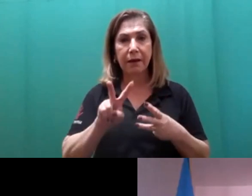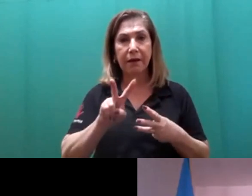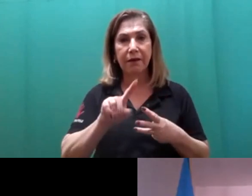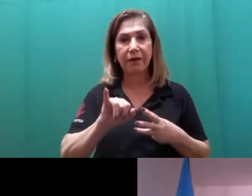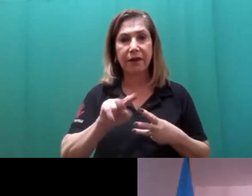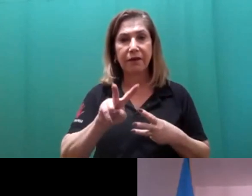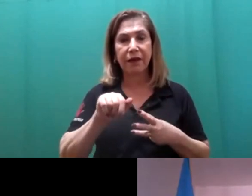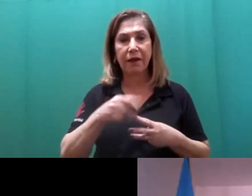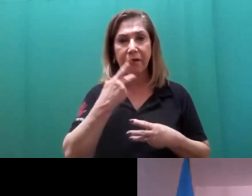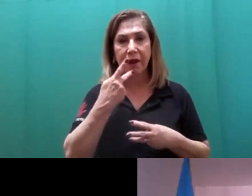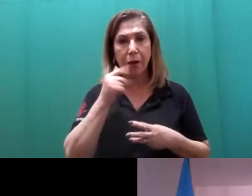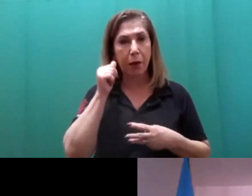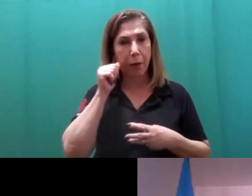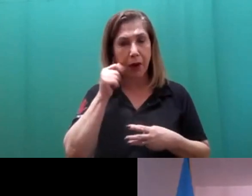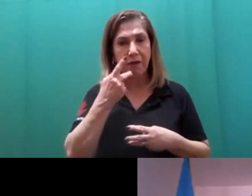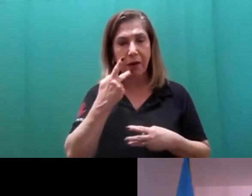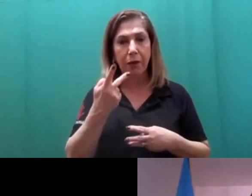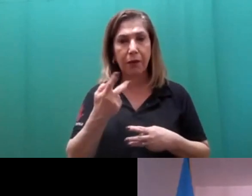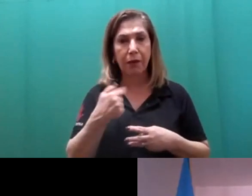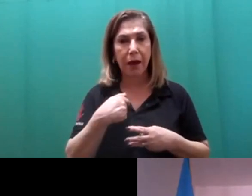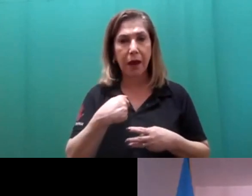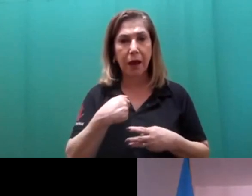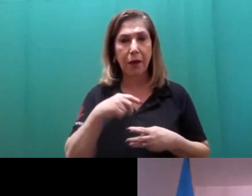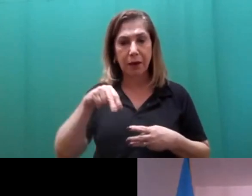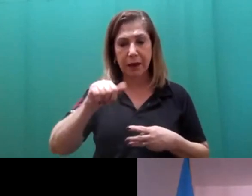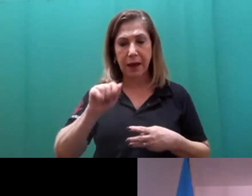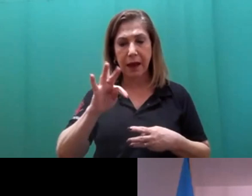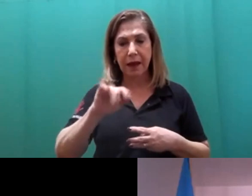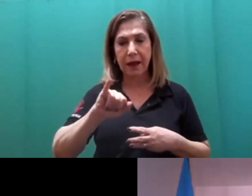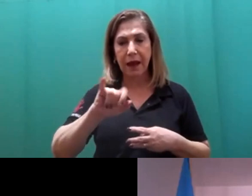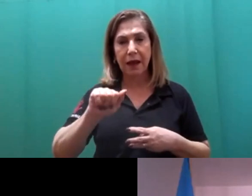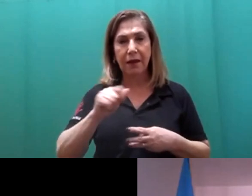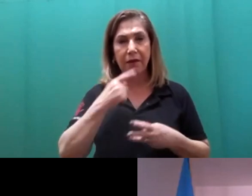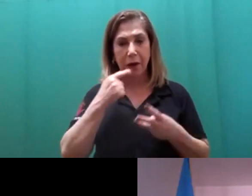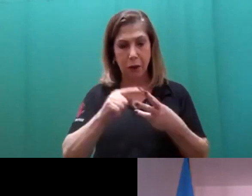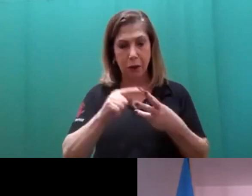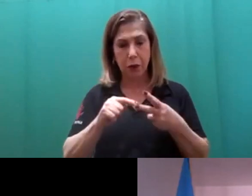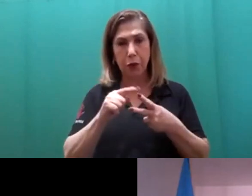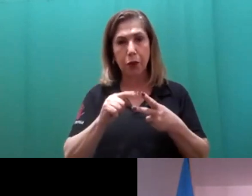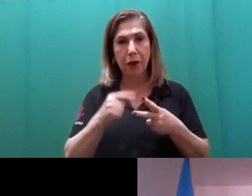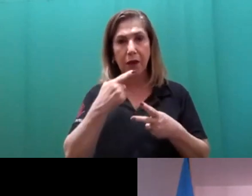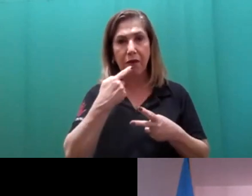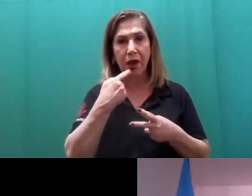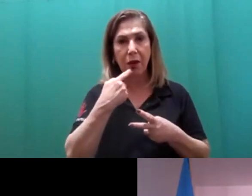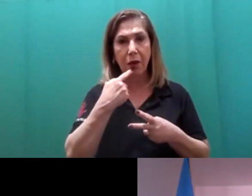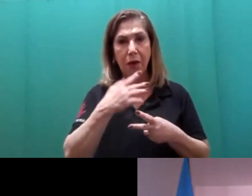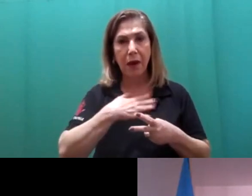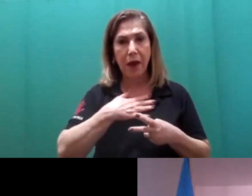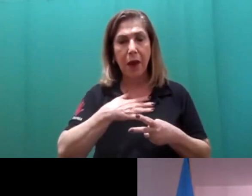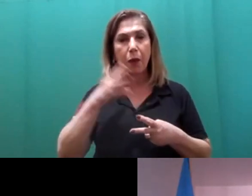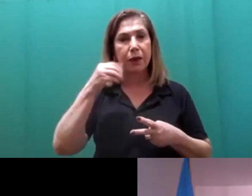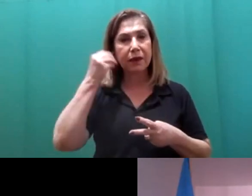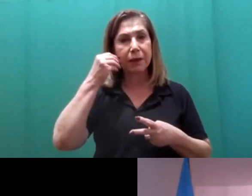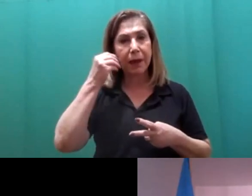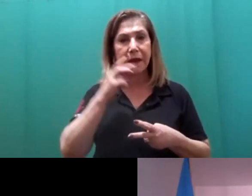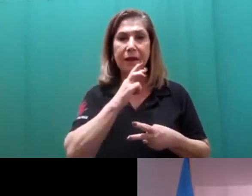falou y otro con Natalia. Primero, yo adoré a experiencia de los